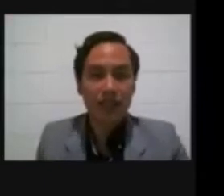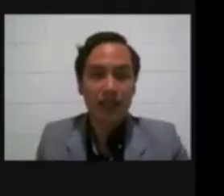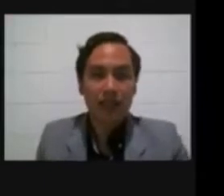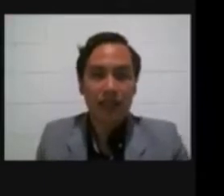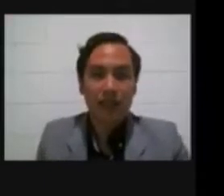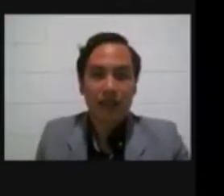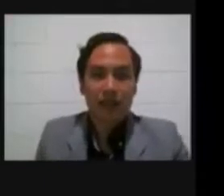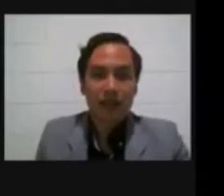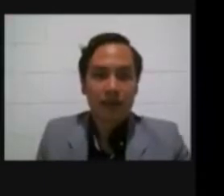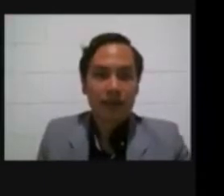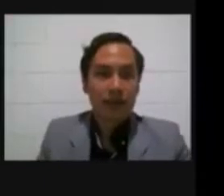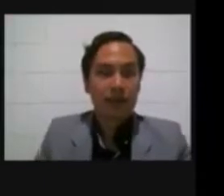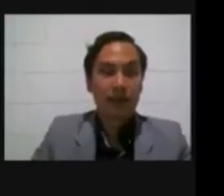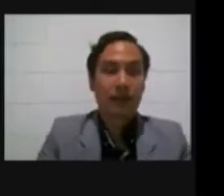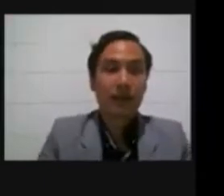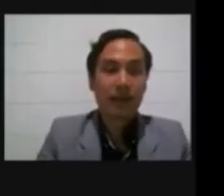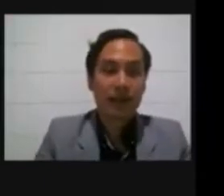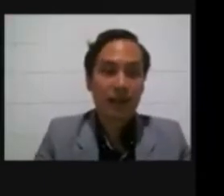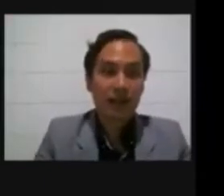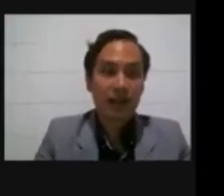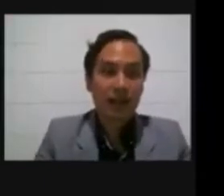personas.